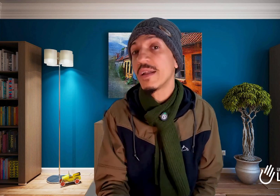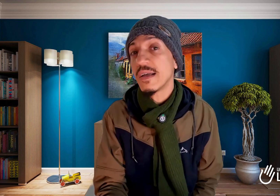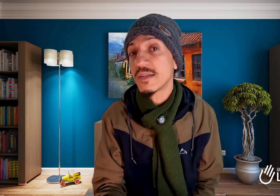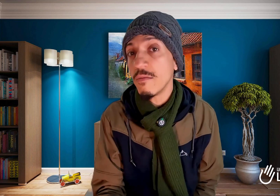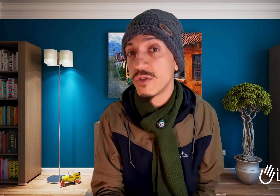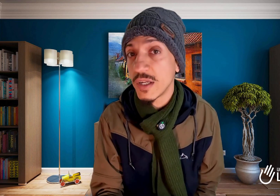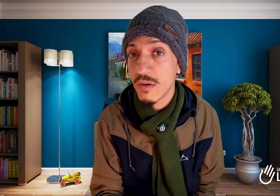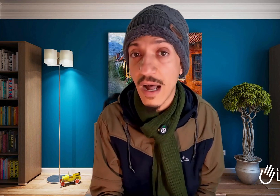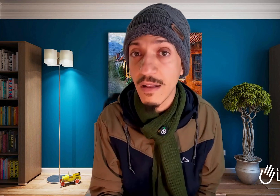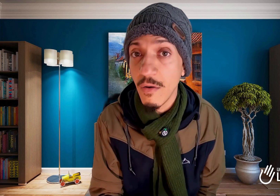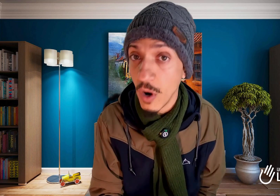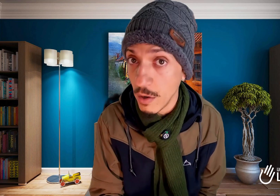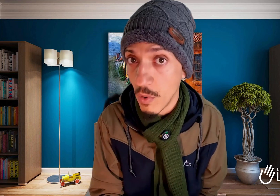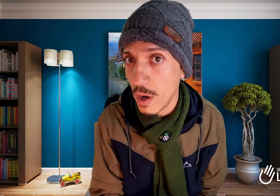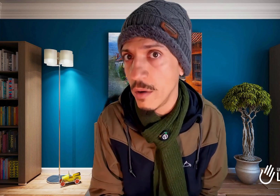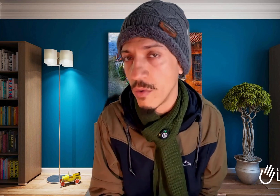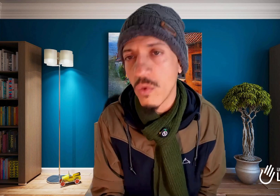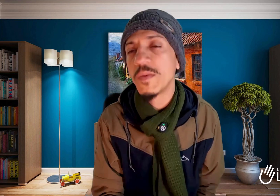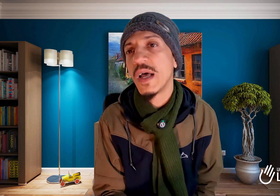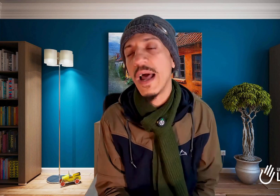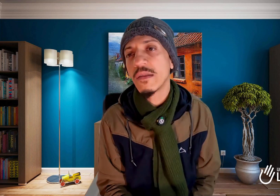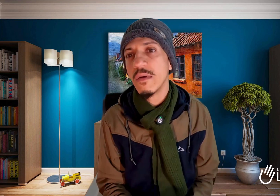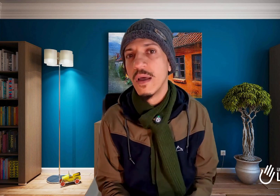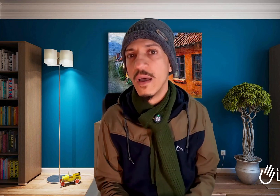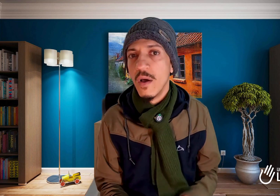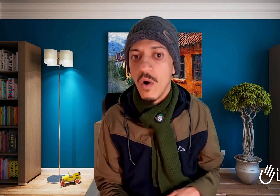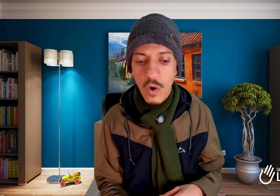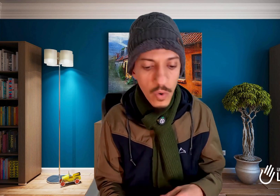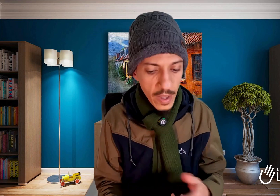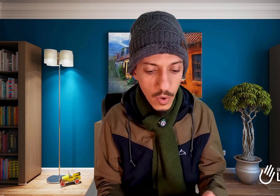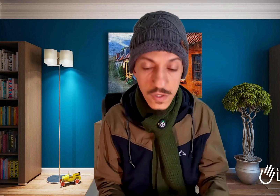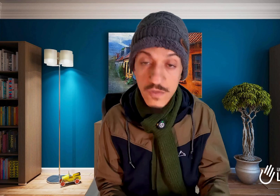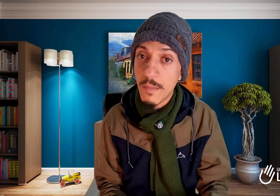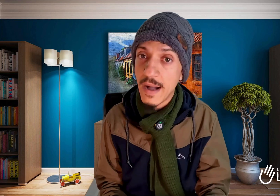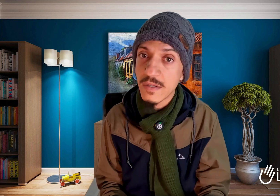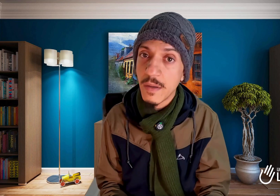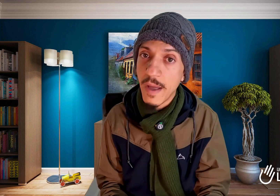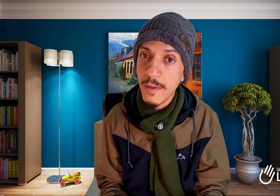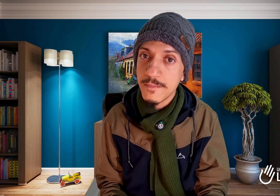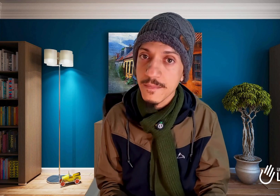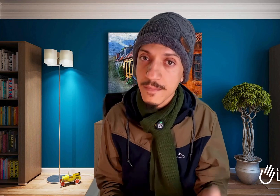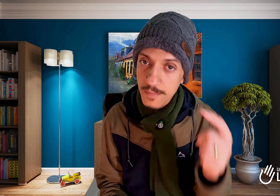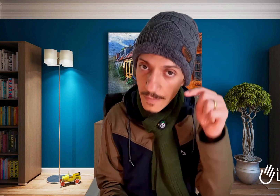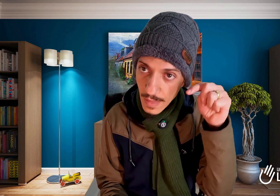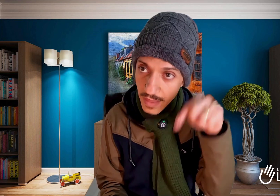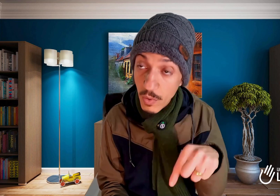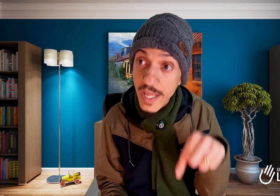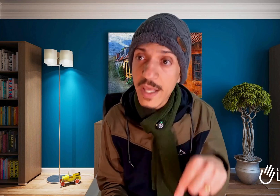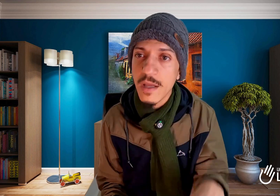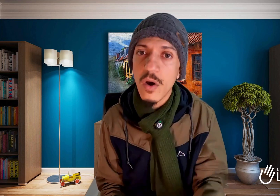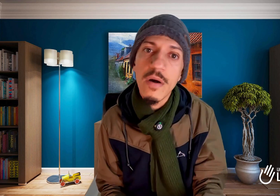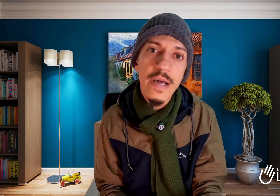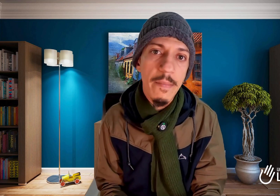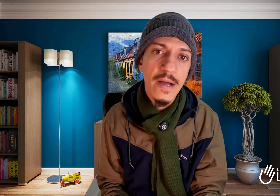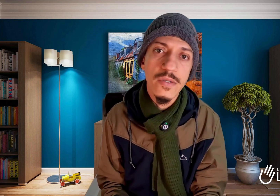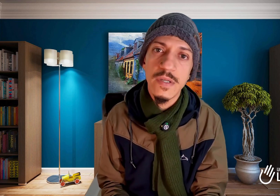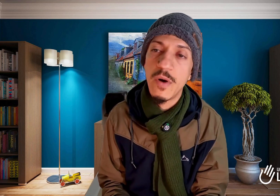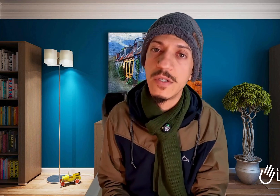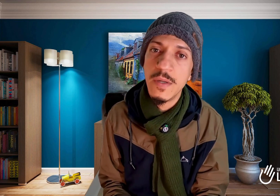orientação direcionada, olho no olho, num grupo seleto, ou em outros formatos também, tem um link logo aqui abaixo, você pode preencher a